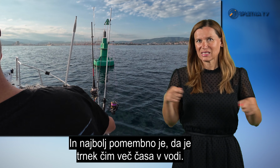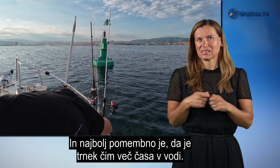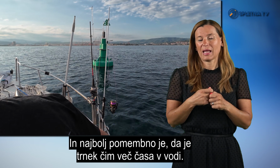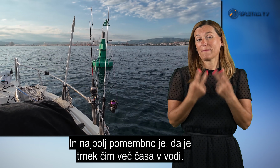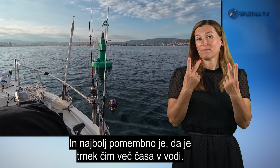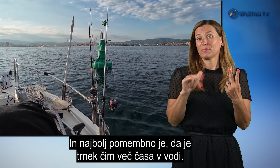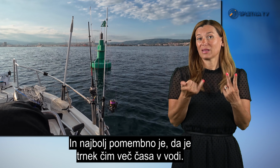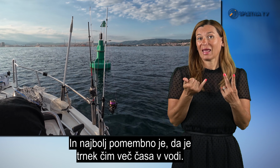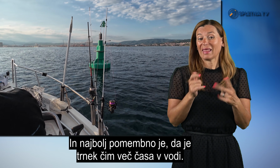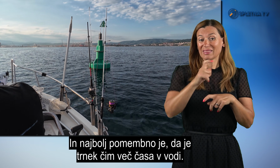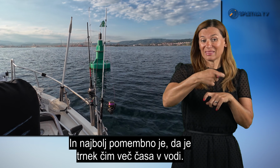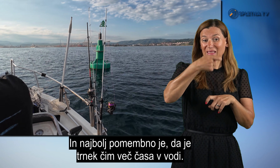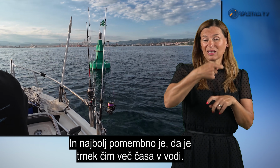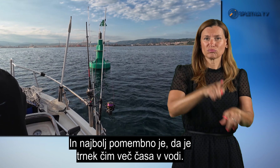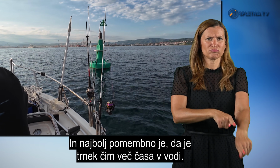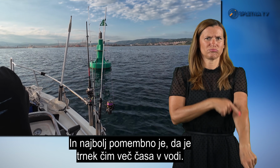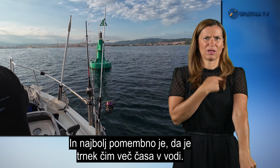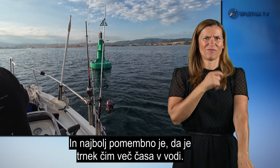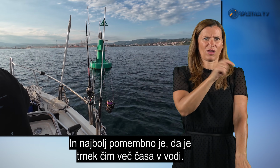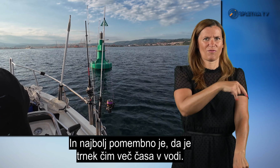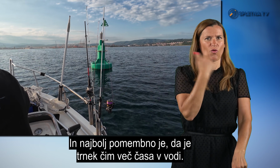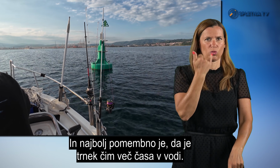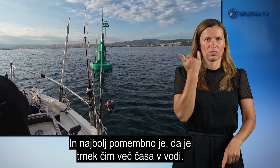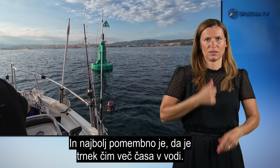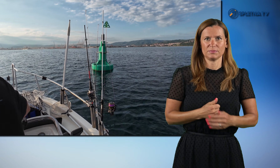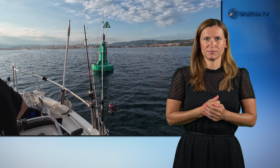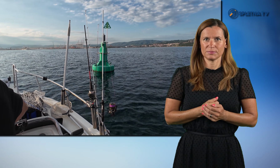da je trnk čim več časa v vodi.